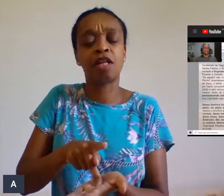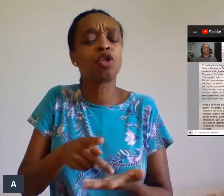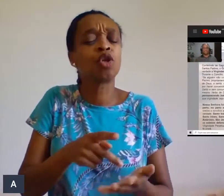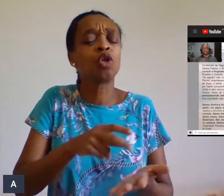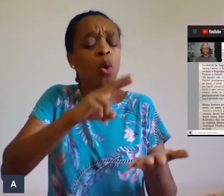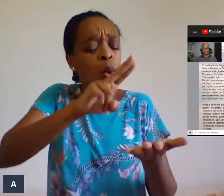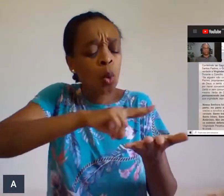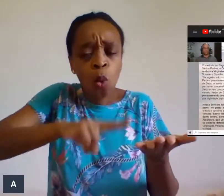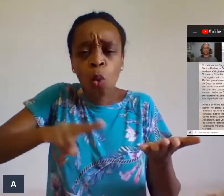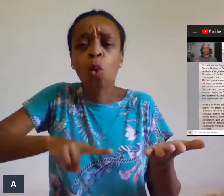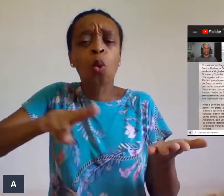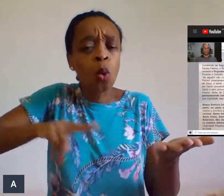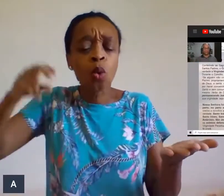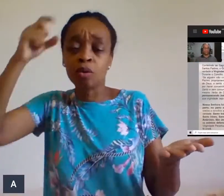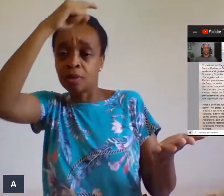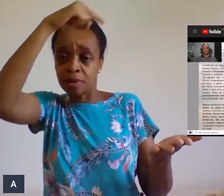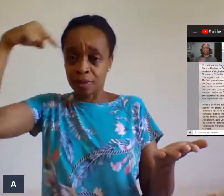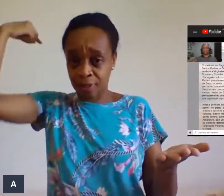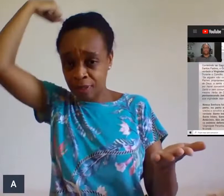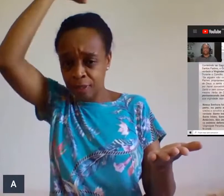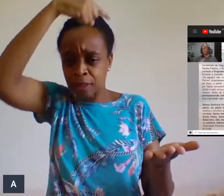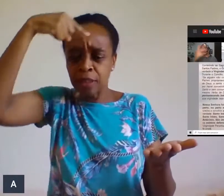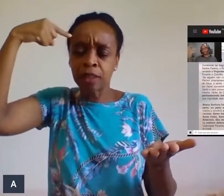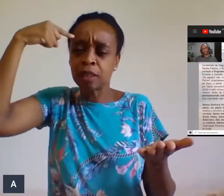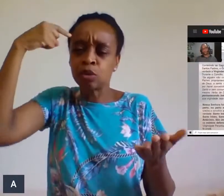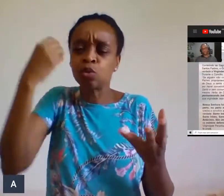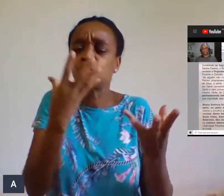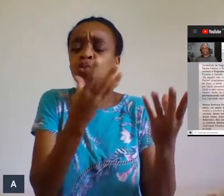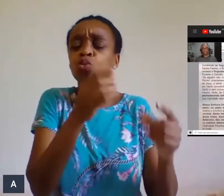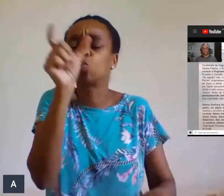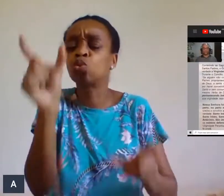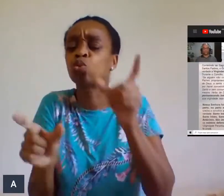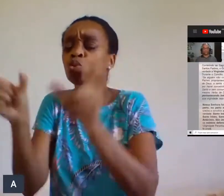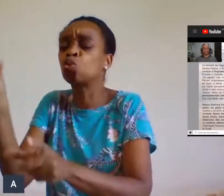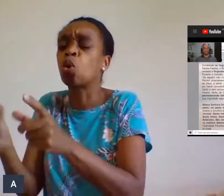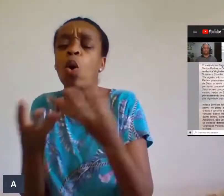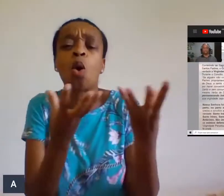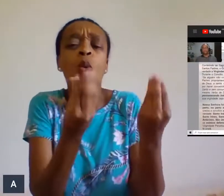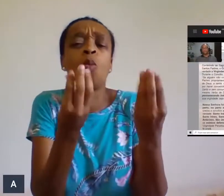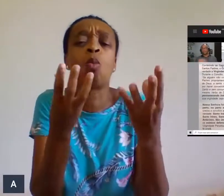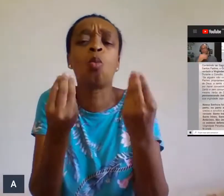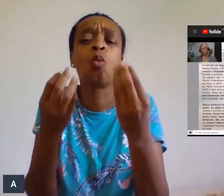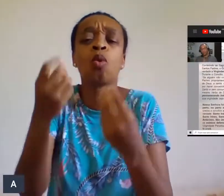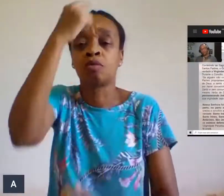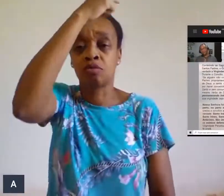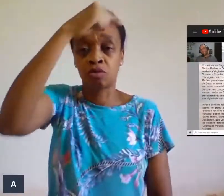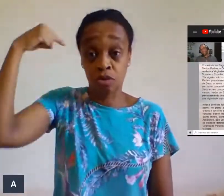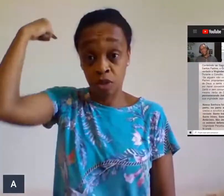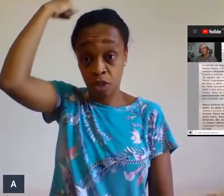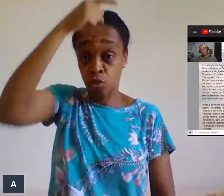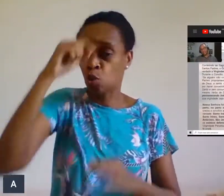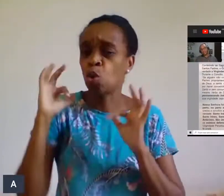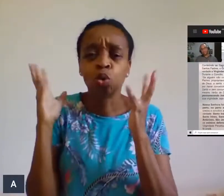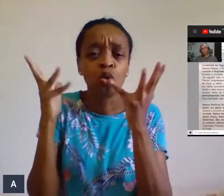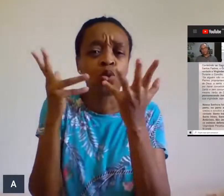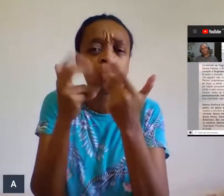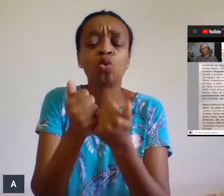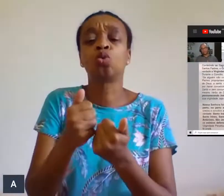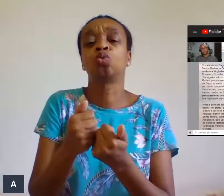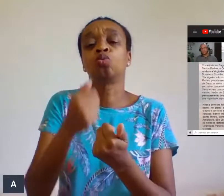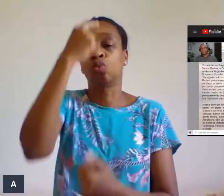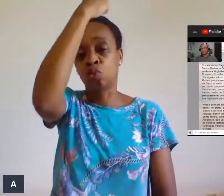Efrem, Santo Ambrósio, São Jerônimo, Santo Agostinho, grandes doutores da Igreja Católica. Todos esses santos